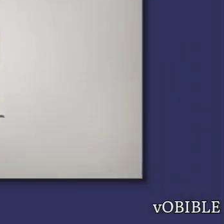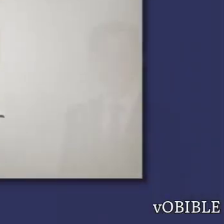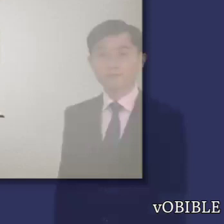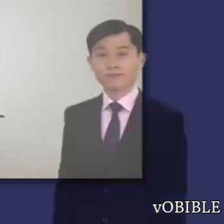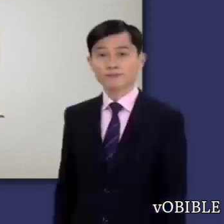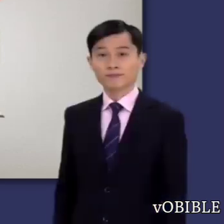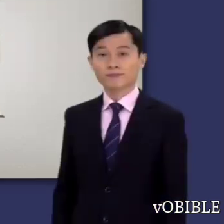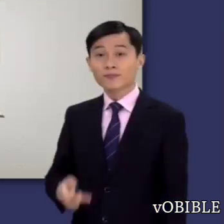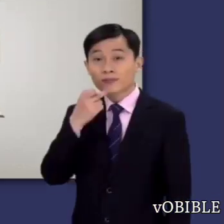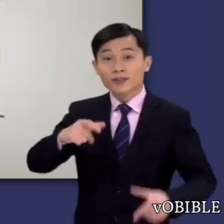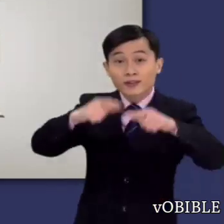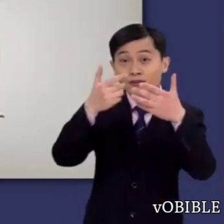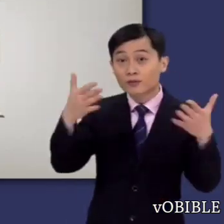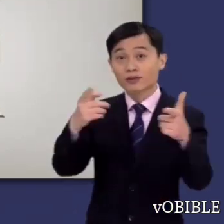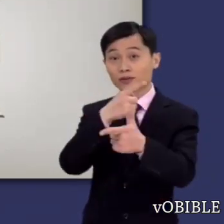哥林多前书简介。